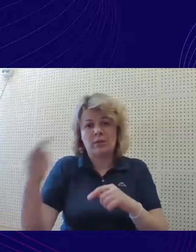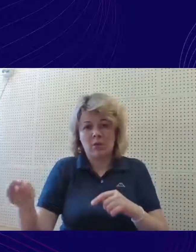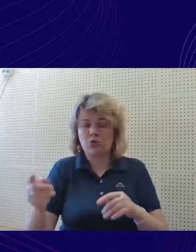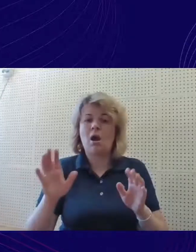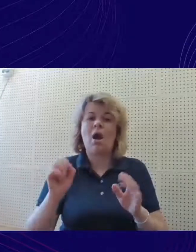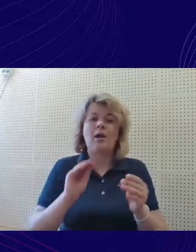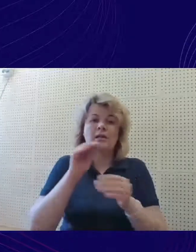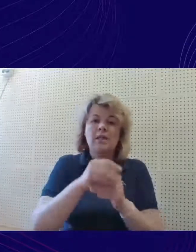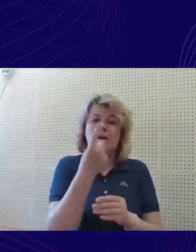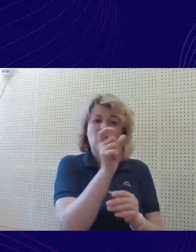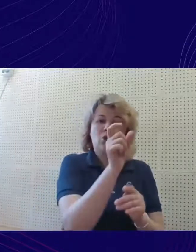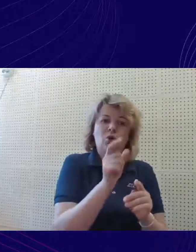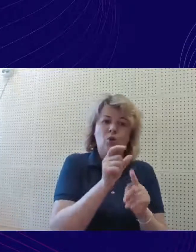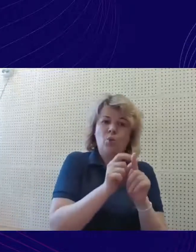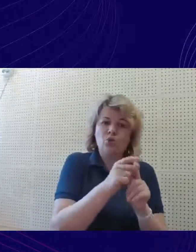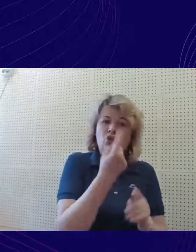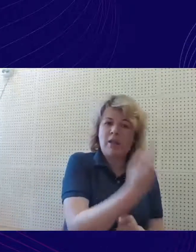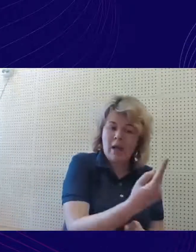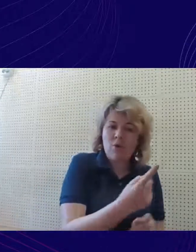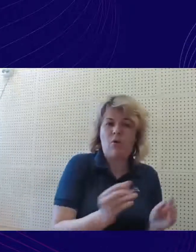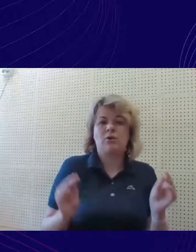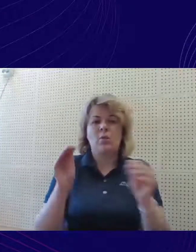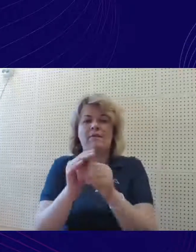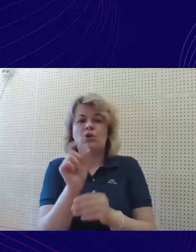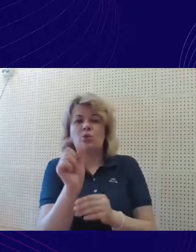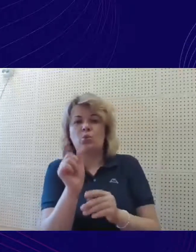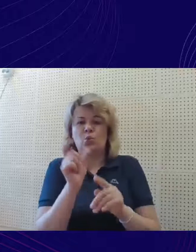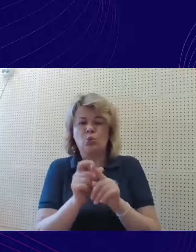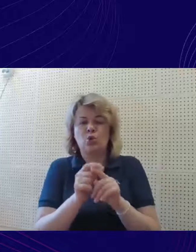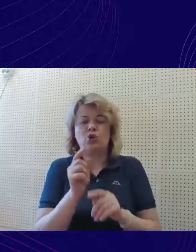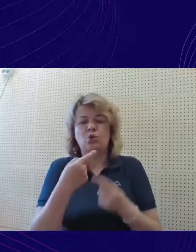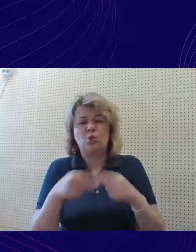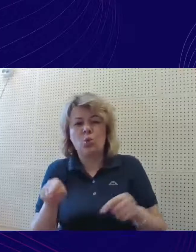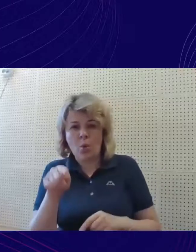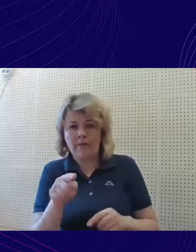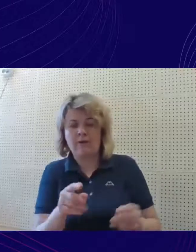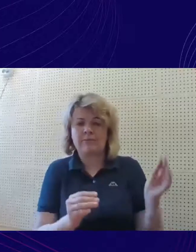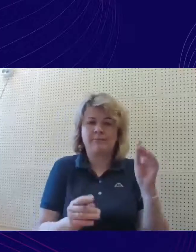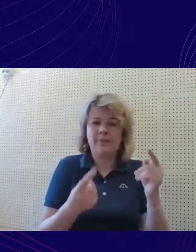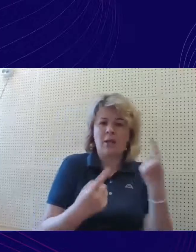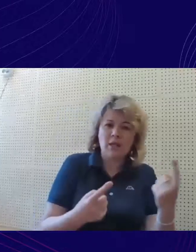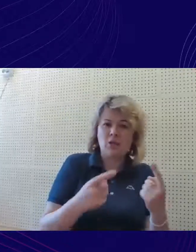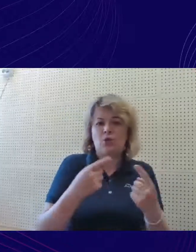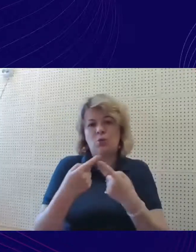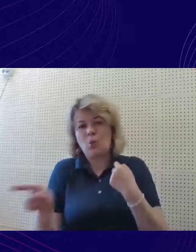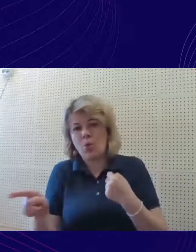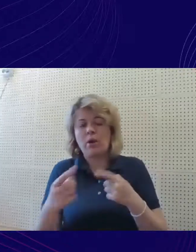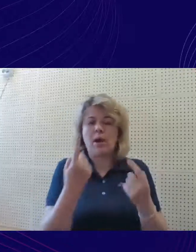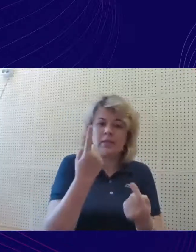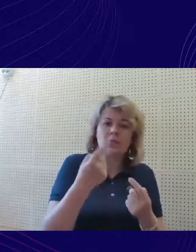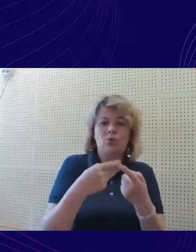кусочек другого, кусочек одного, кусочек другого, кусочек одного, кусочек другого, символизируя тем самым, что действие